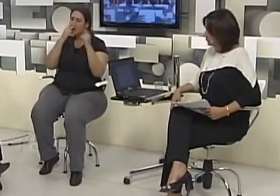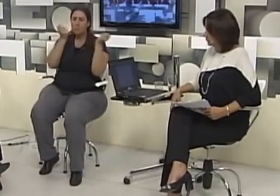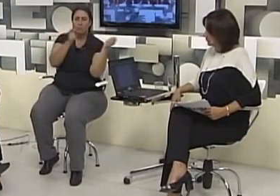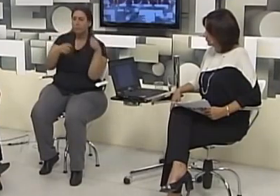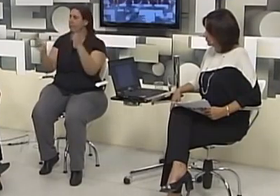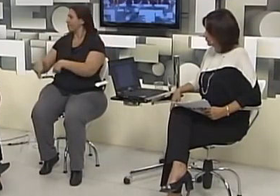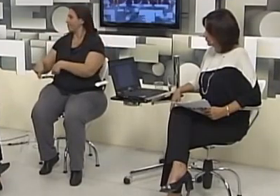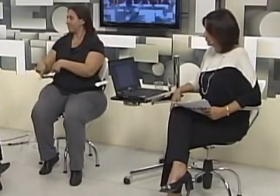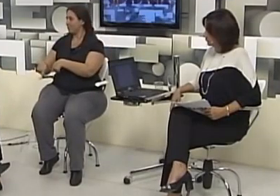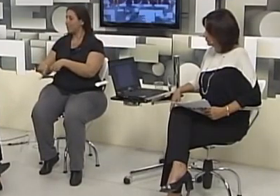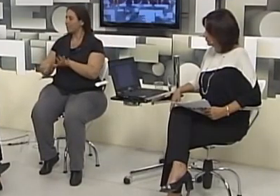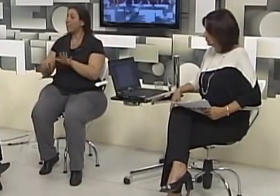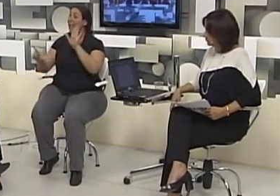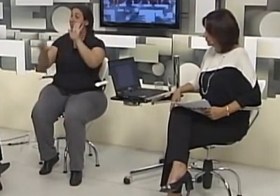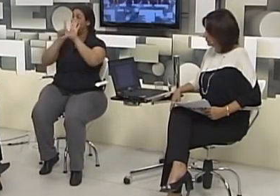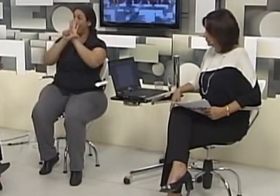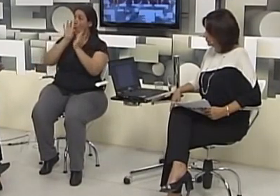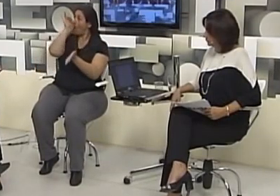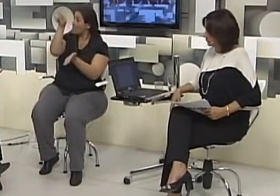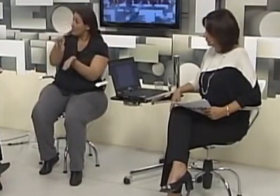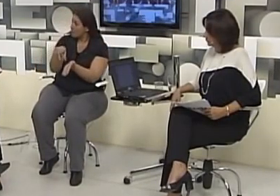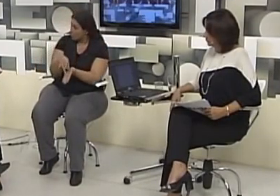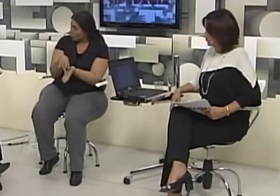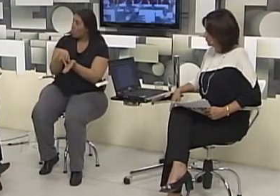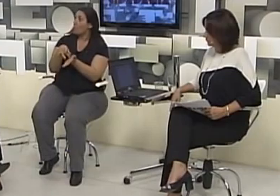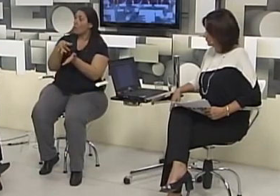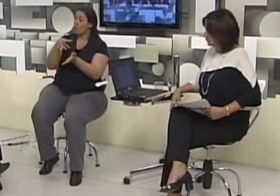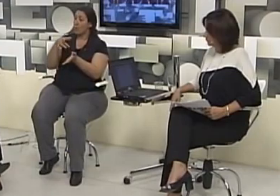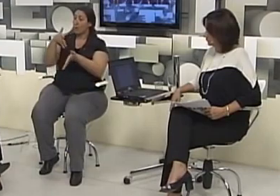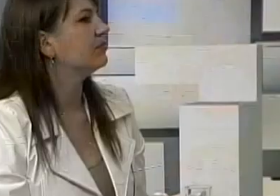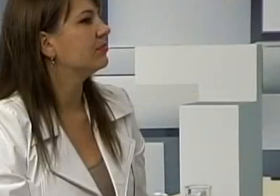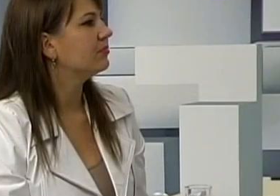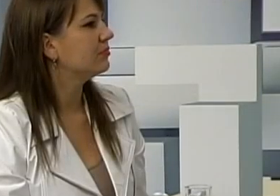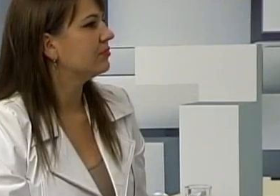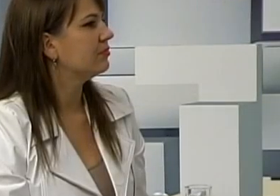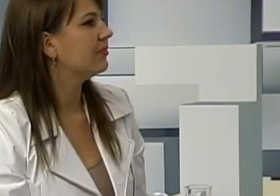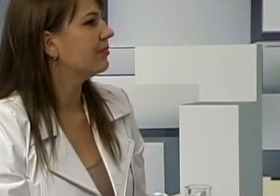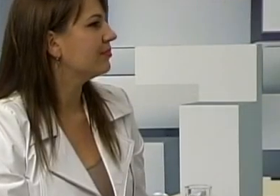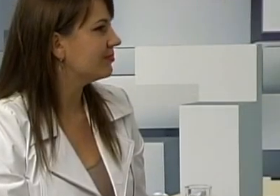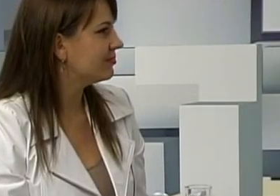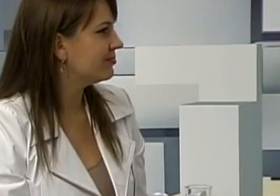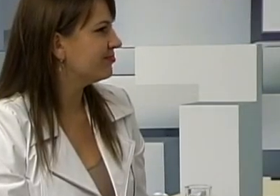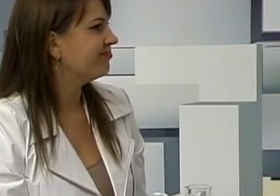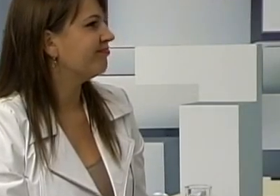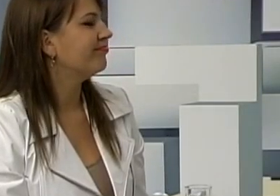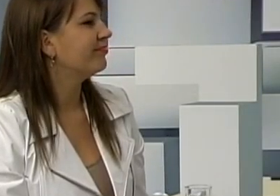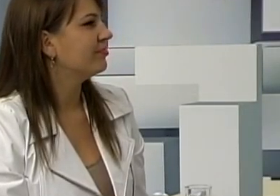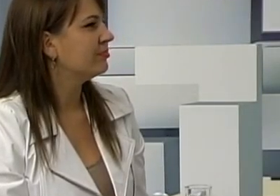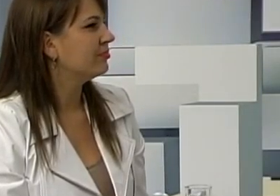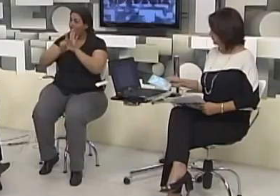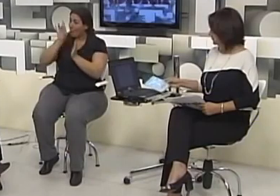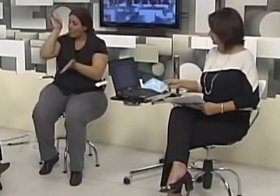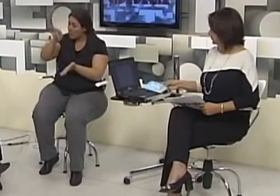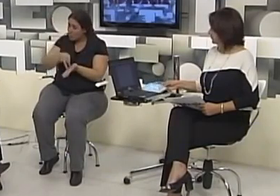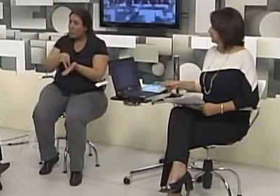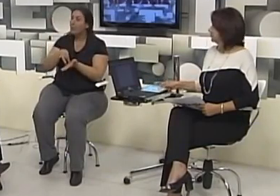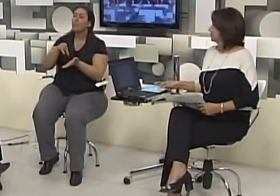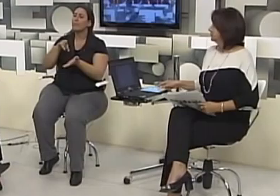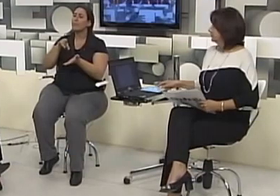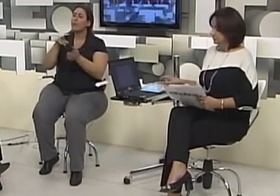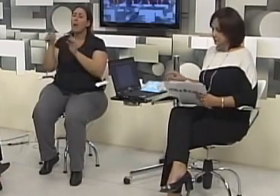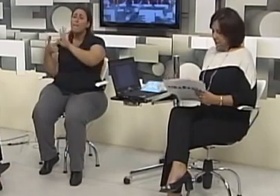A lei que oficializou a língua no território brasileiro em 2002, ela apenas traz para o